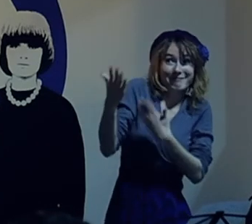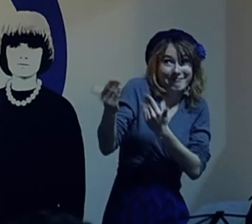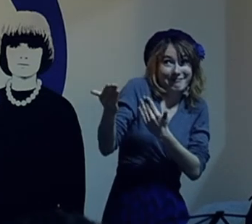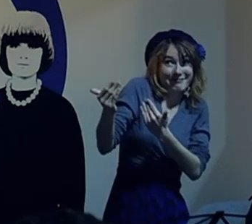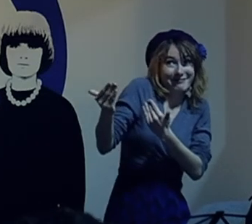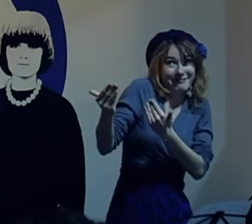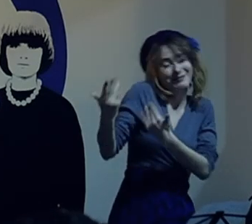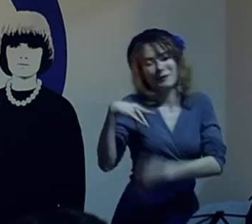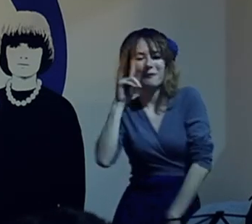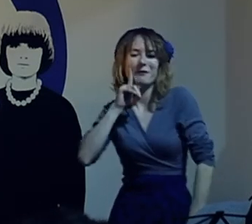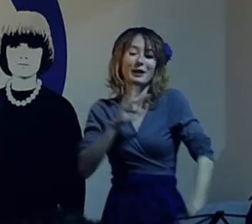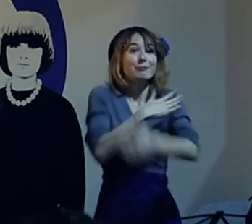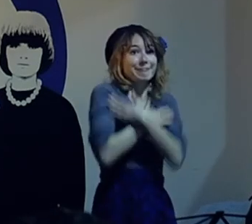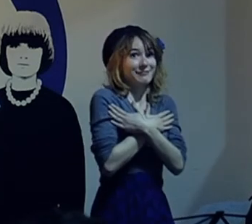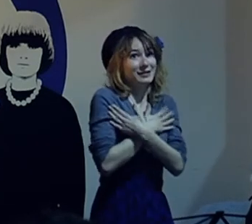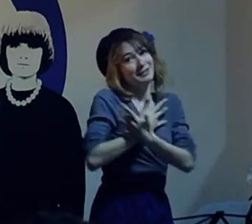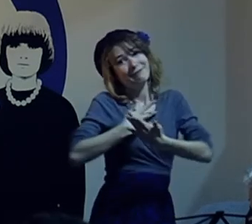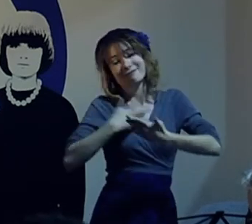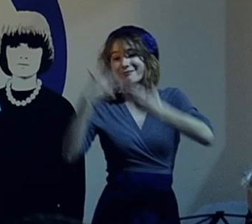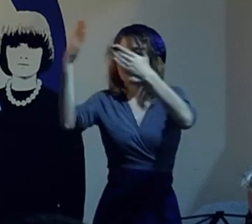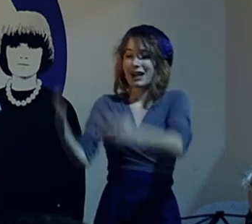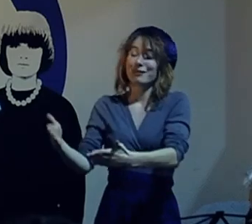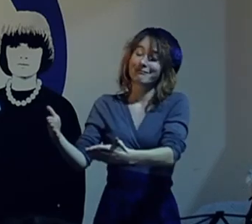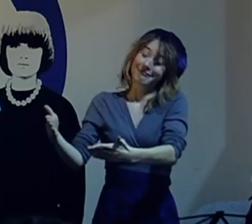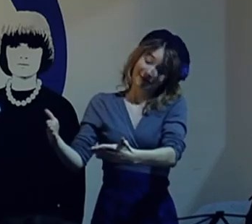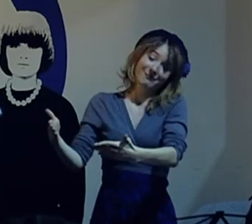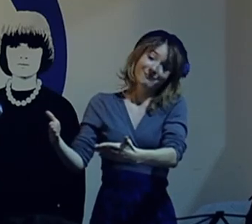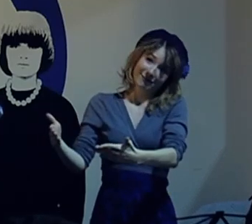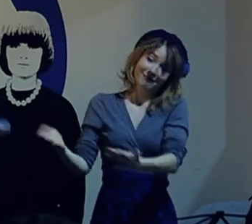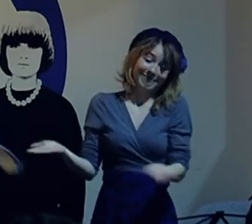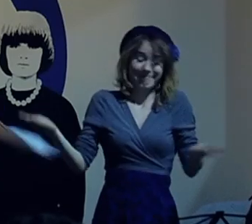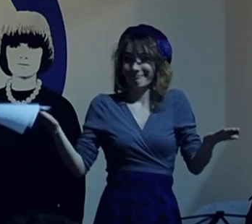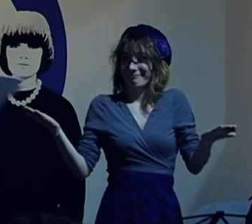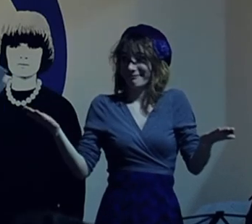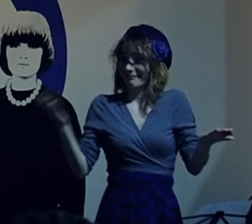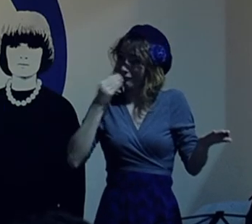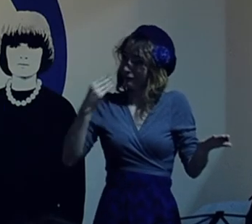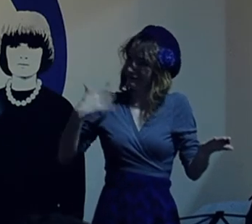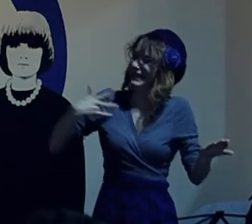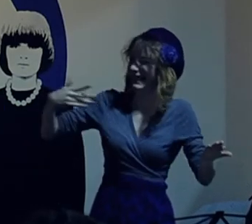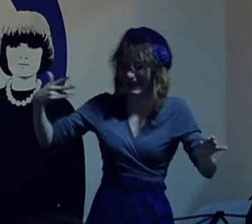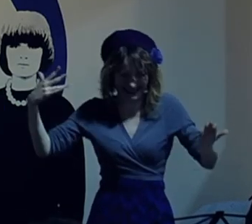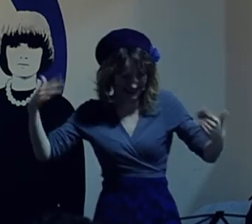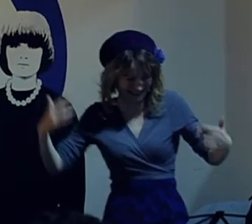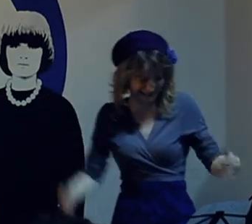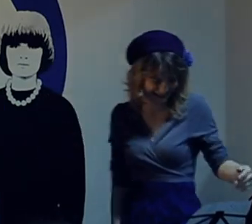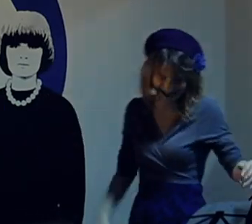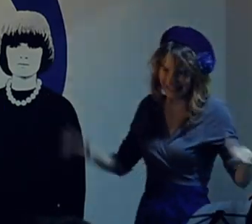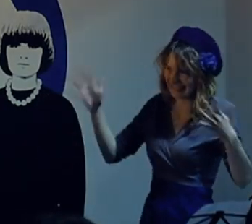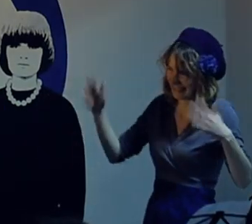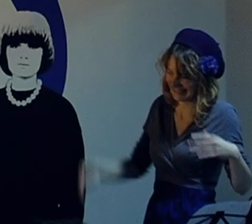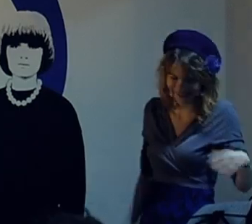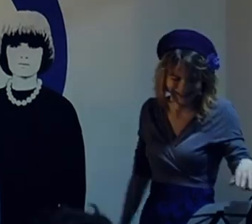générale. Le bus comme une fille sage qu'elle est sûrement.